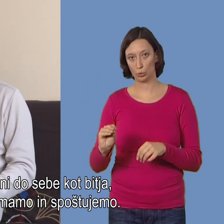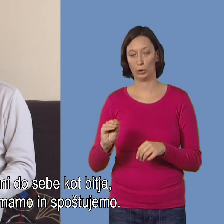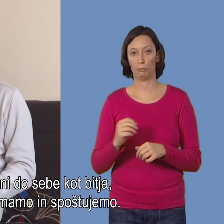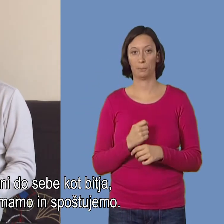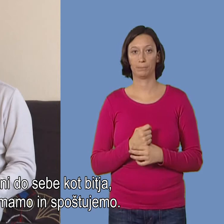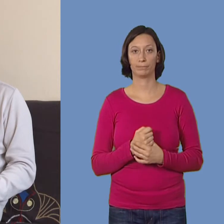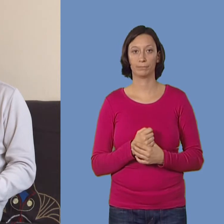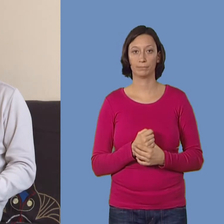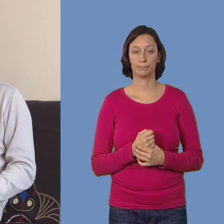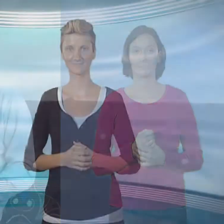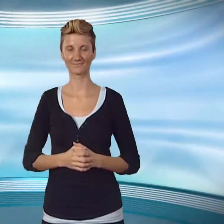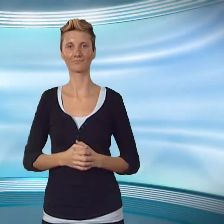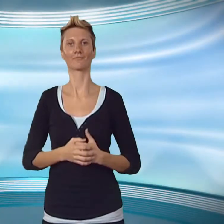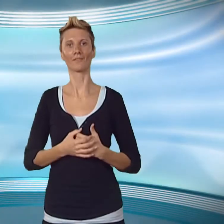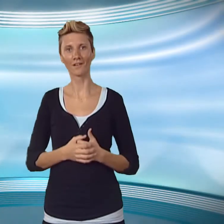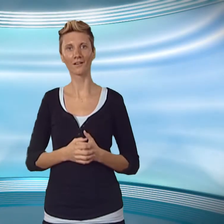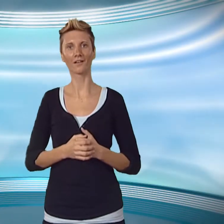spoštujemo.